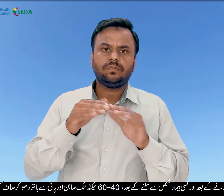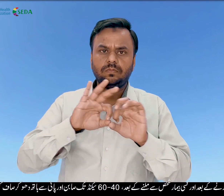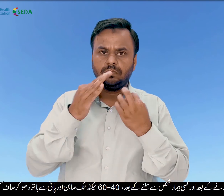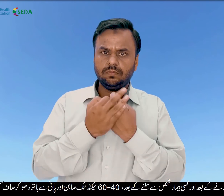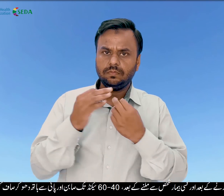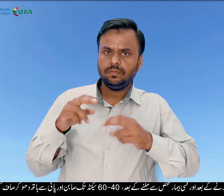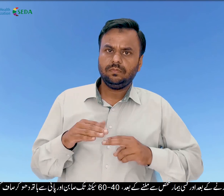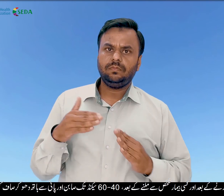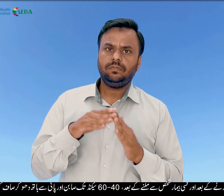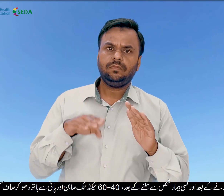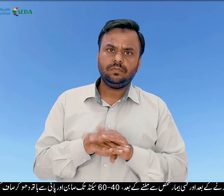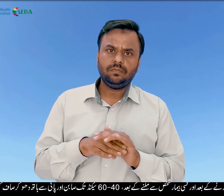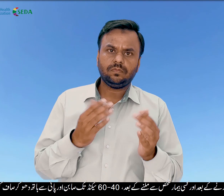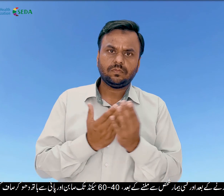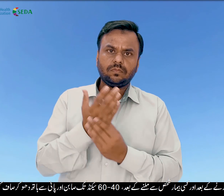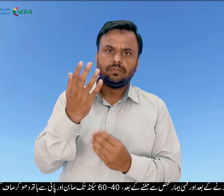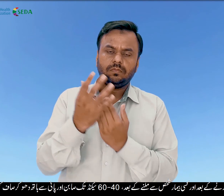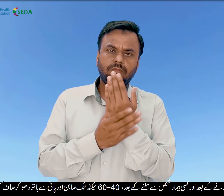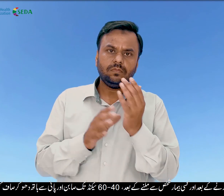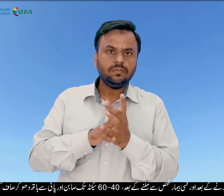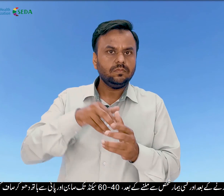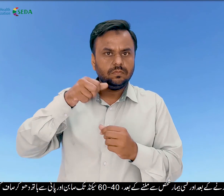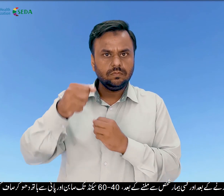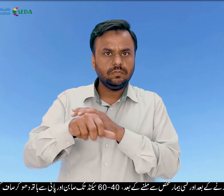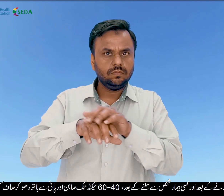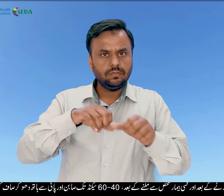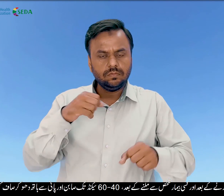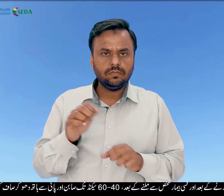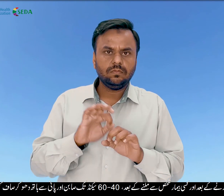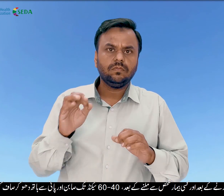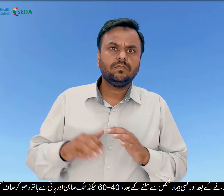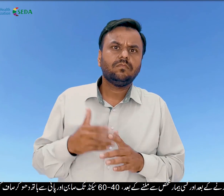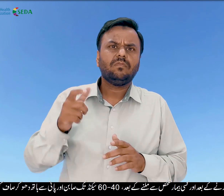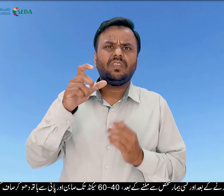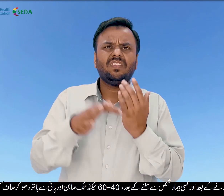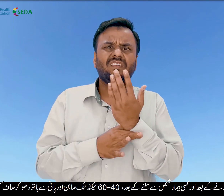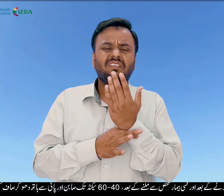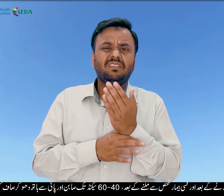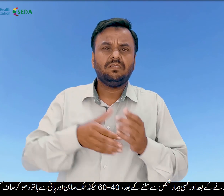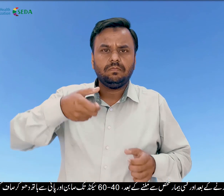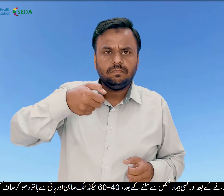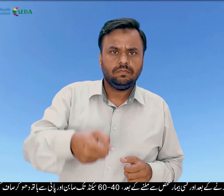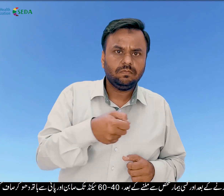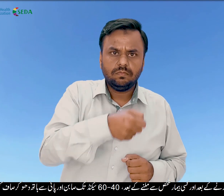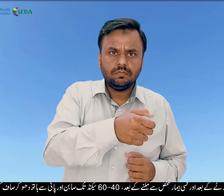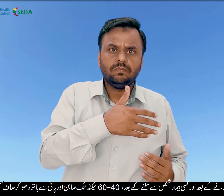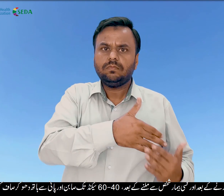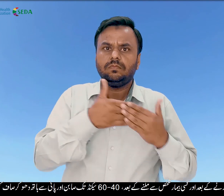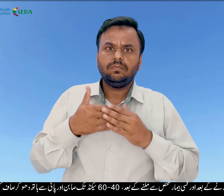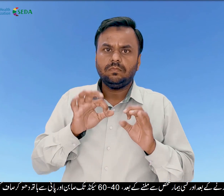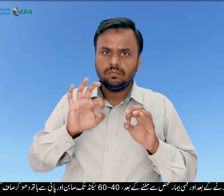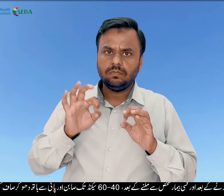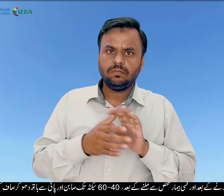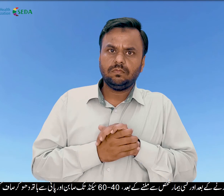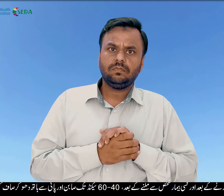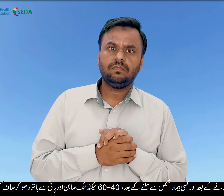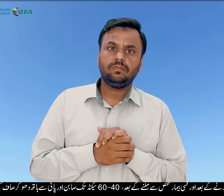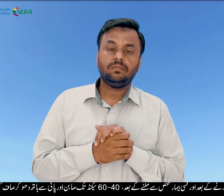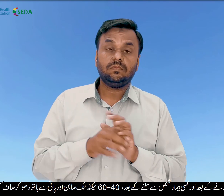گھریلو افراد کو دستانے اتارنے کے بعد اور کسی بیمار شخص سے ملنے کے بعد 40